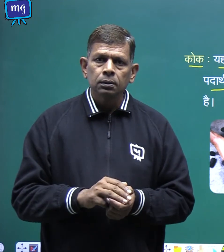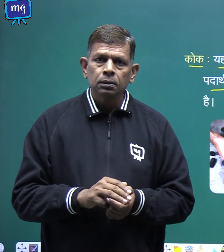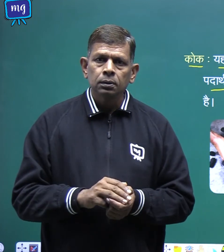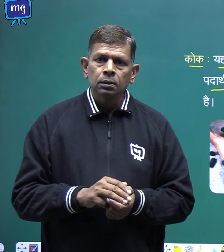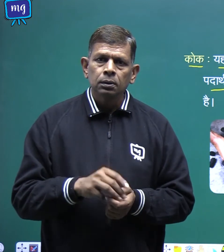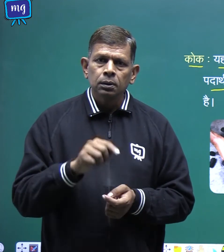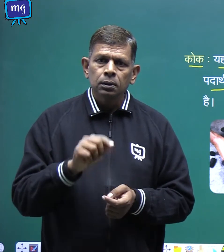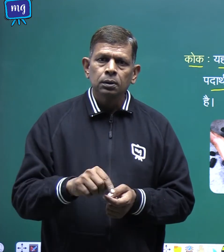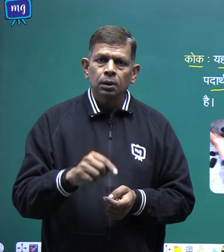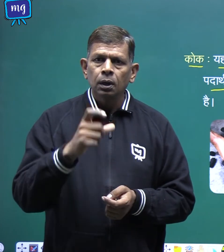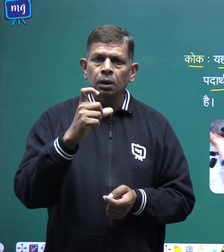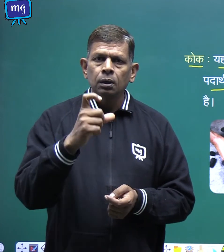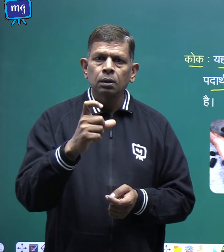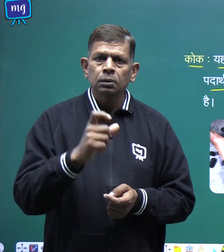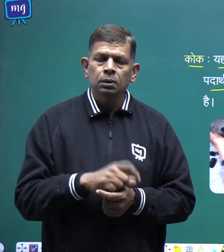यह कार्बन का